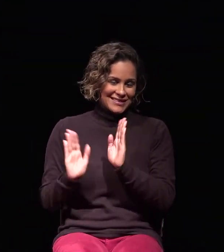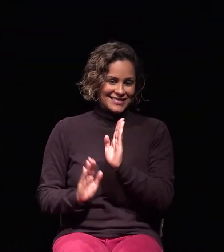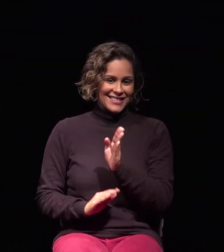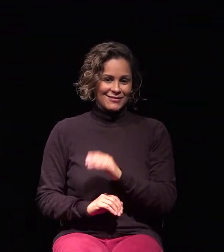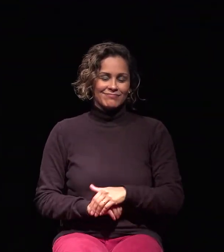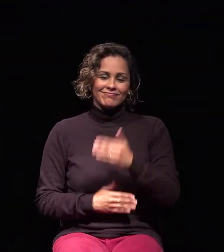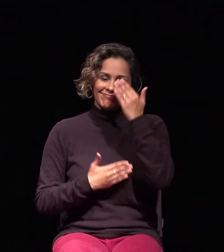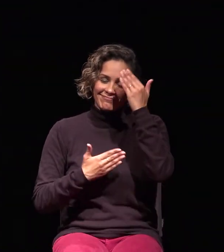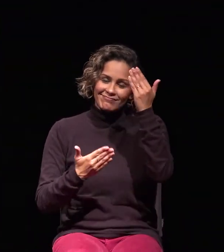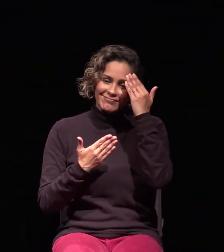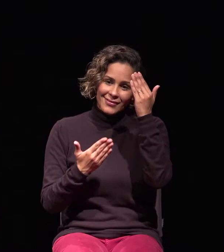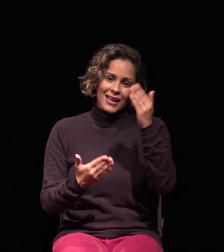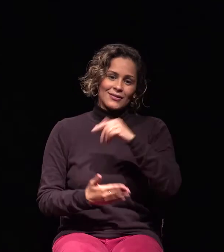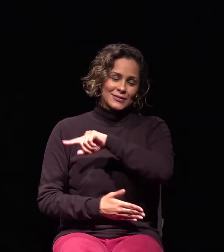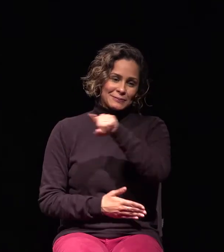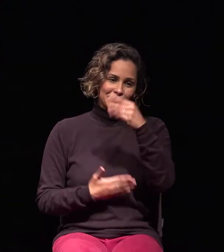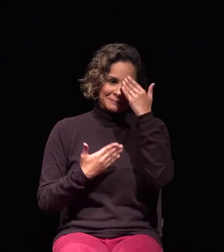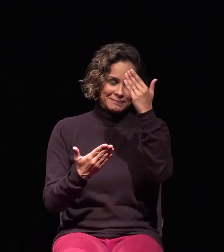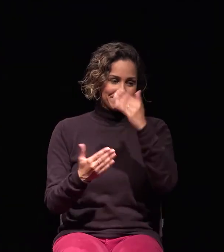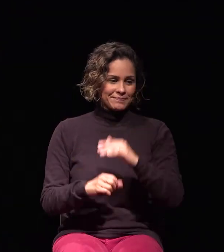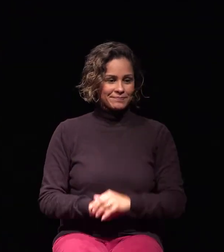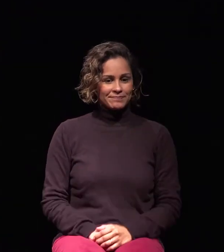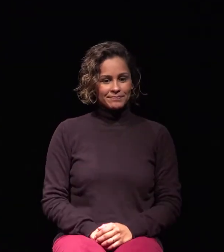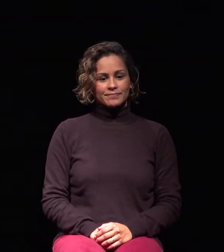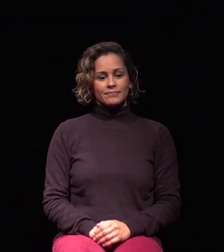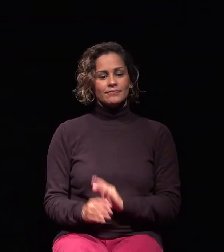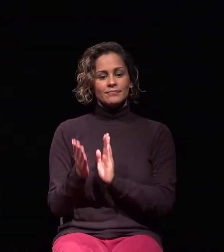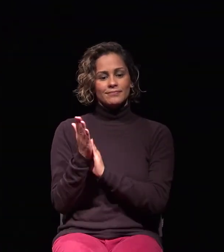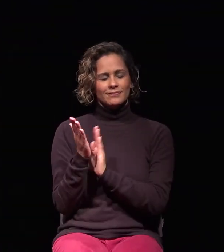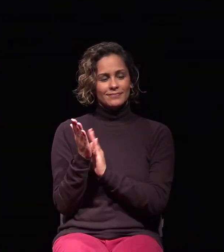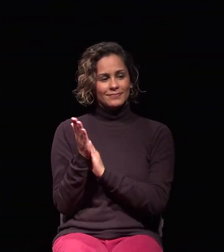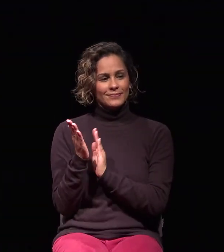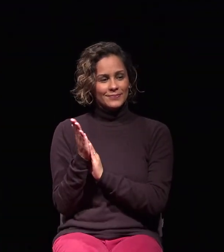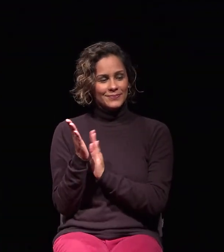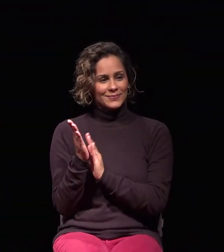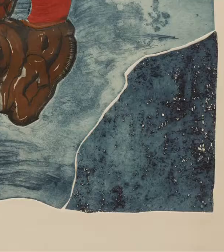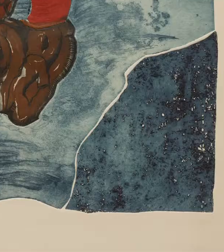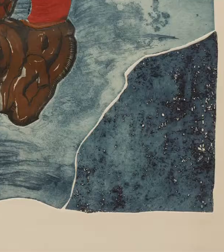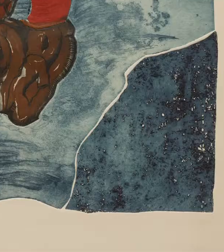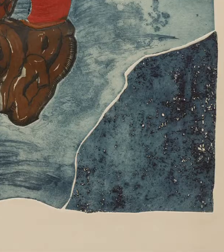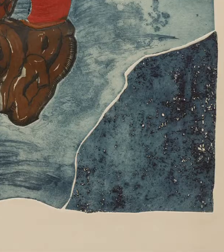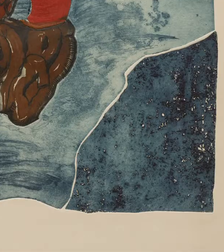Muito obrigada mesmo pela paciência.